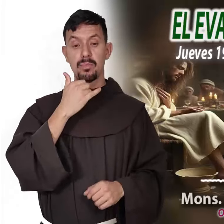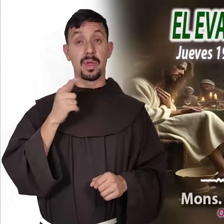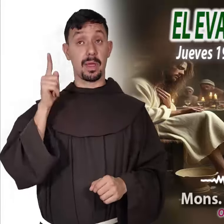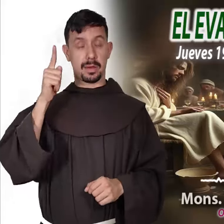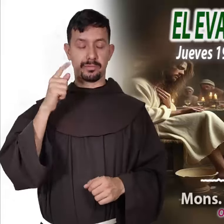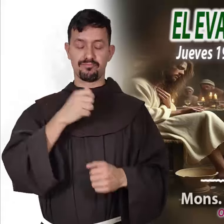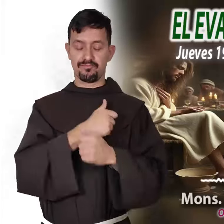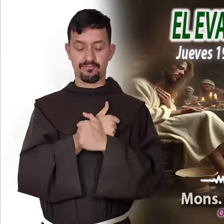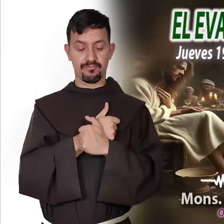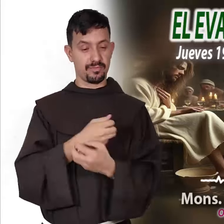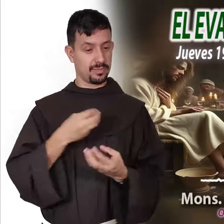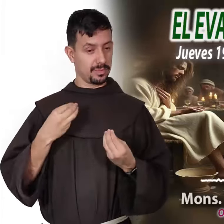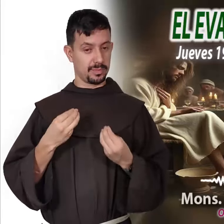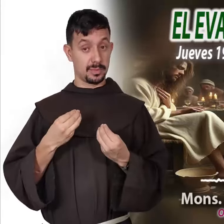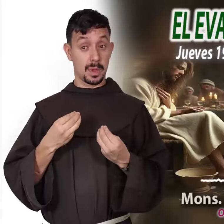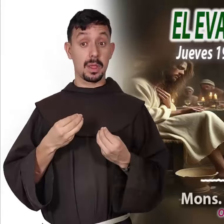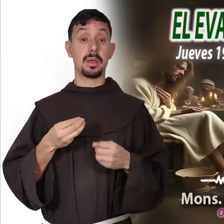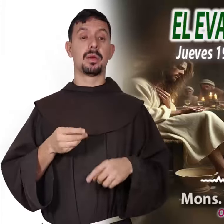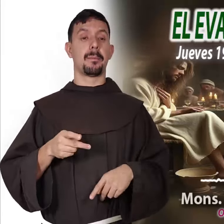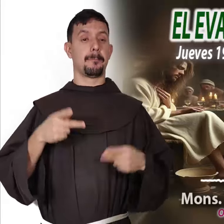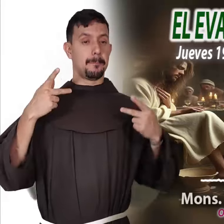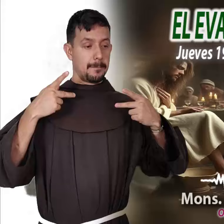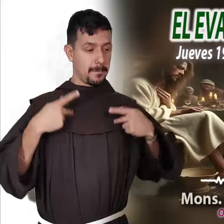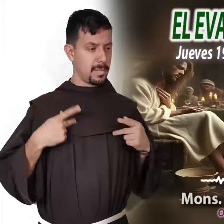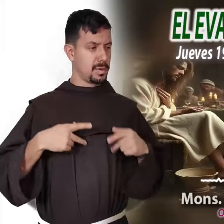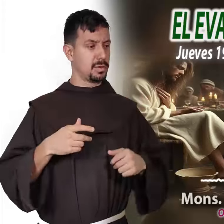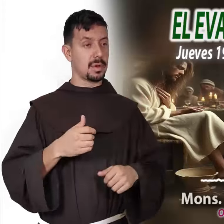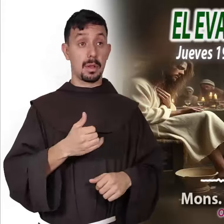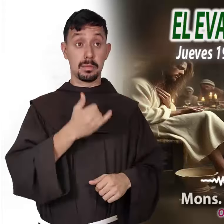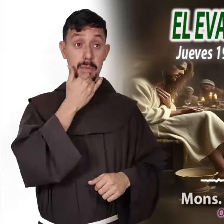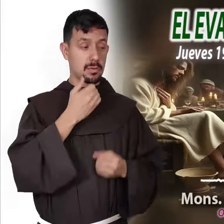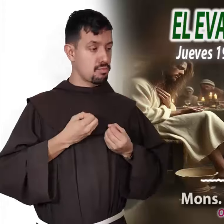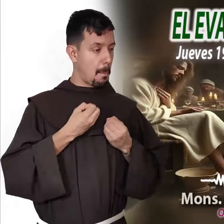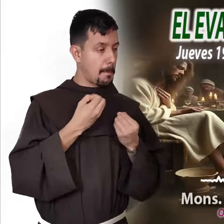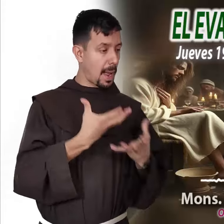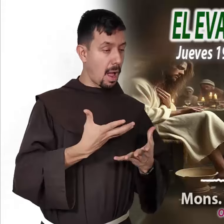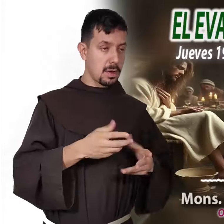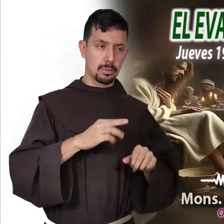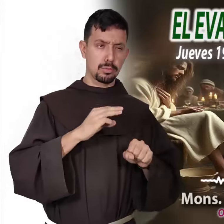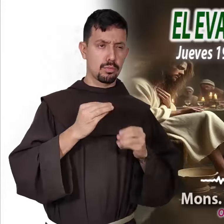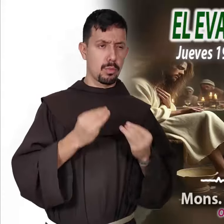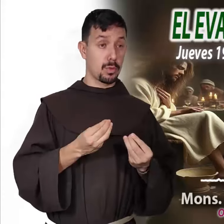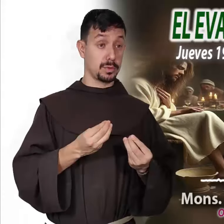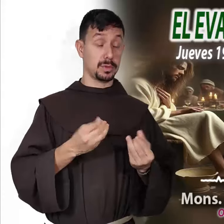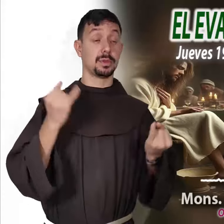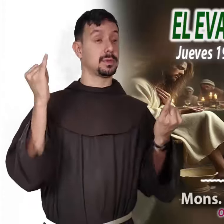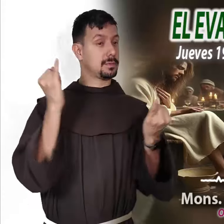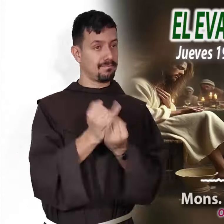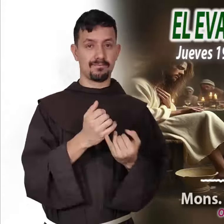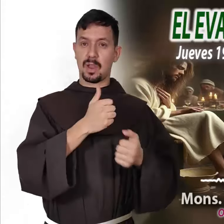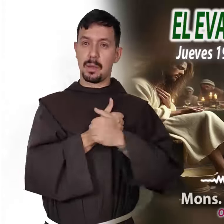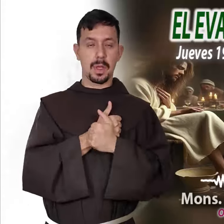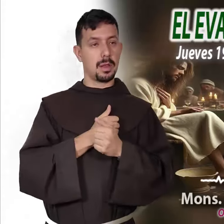mucho, pero también a quien mucho se le ha perdonado lo debe amar muchísimo